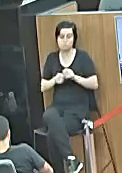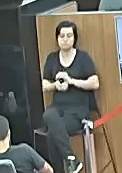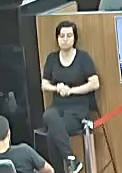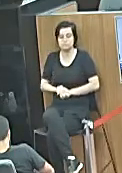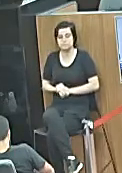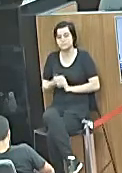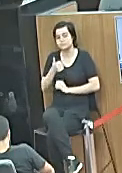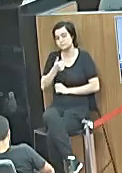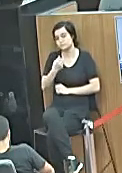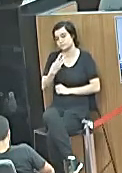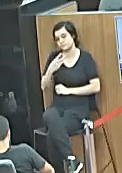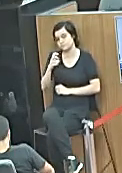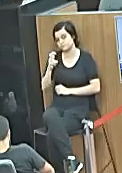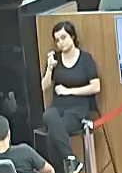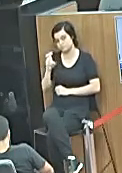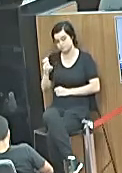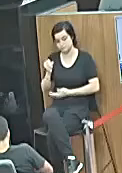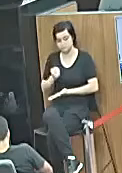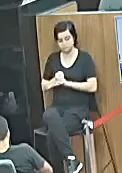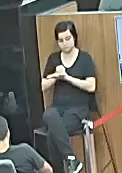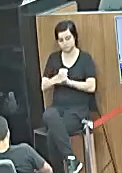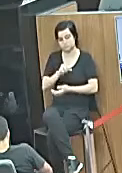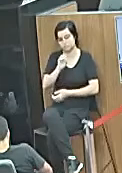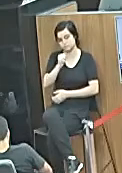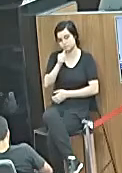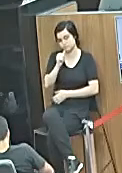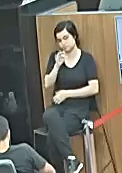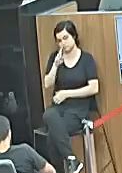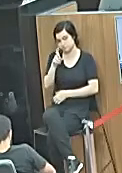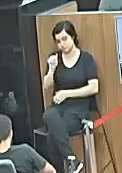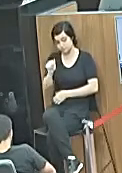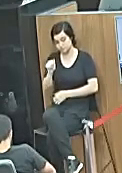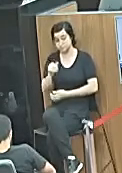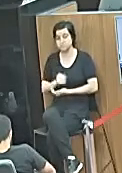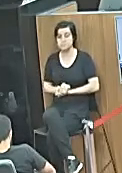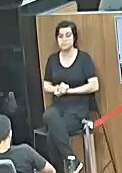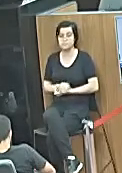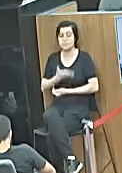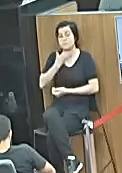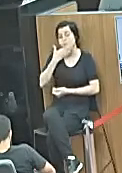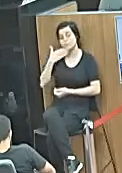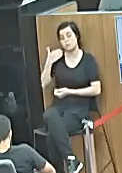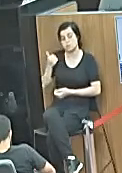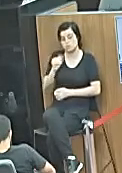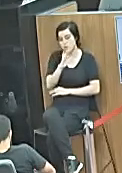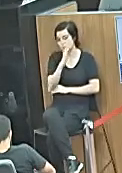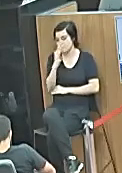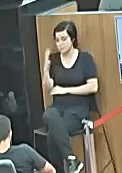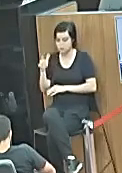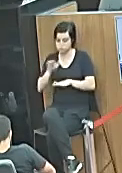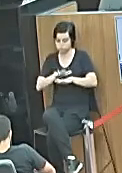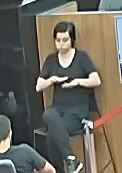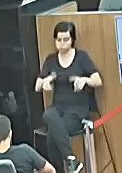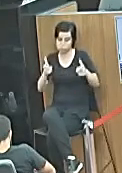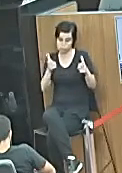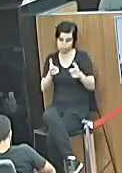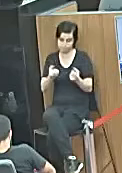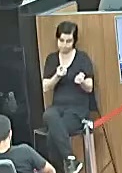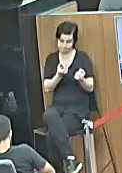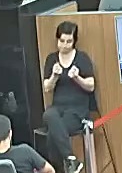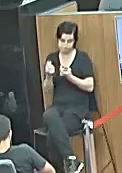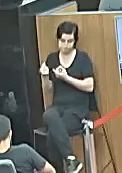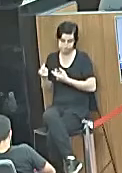135 garantia-safra 147 melhoria do ambiente de negócios